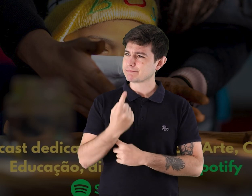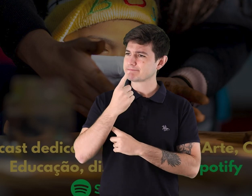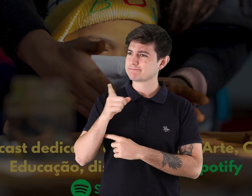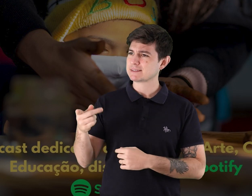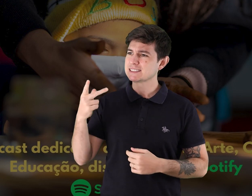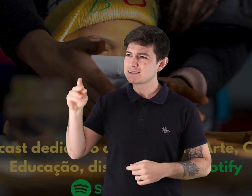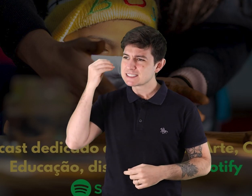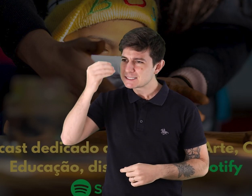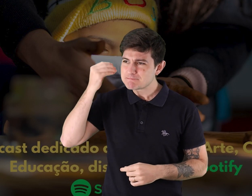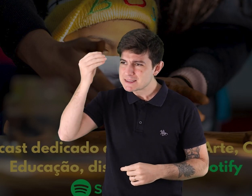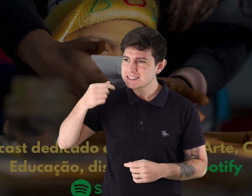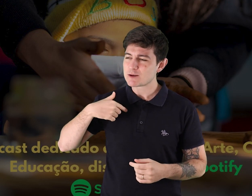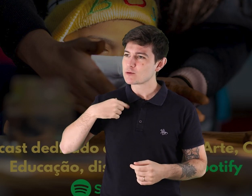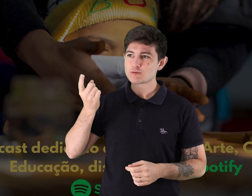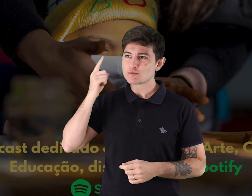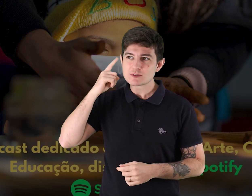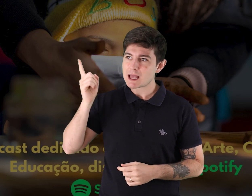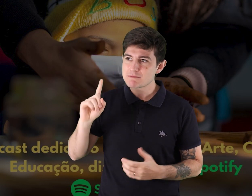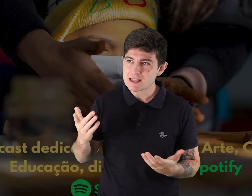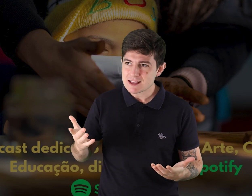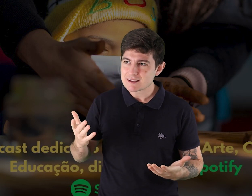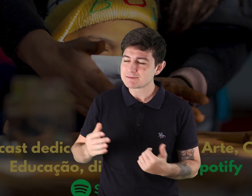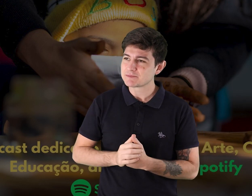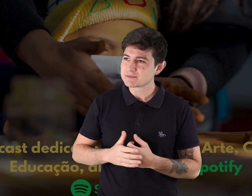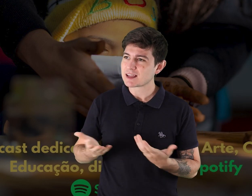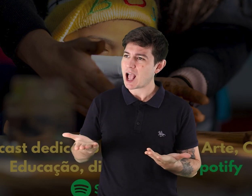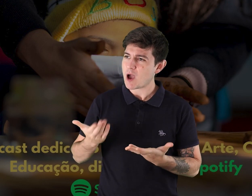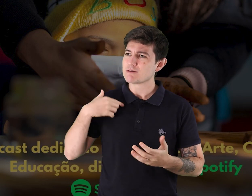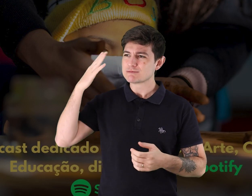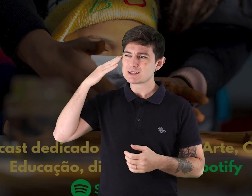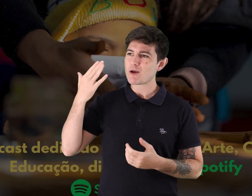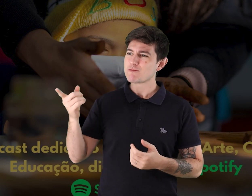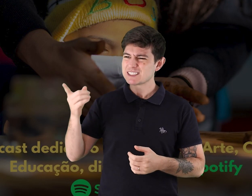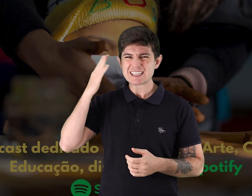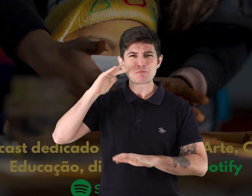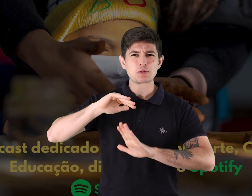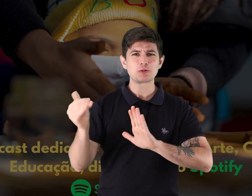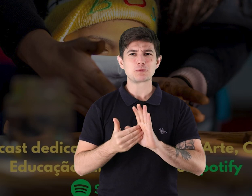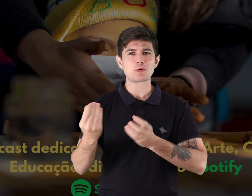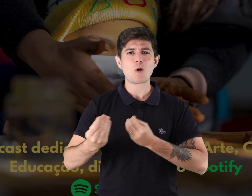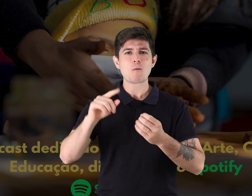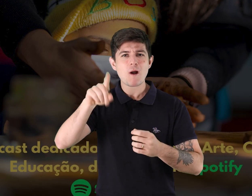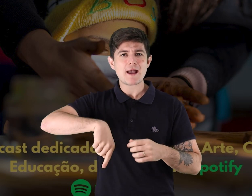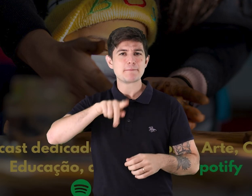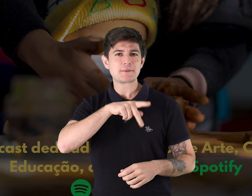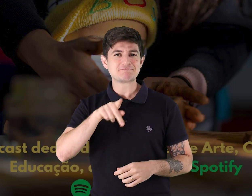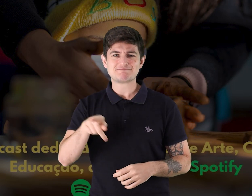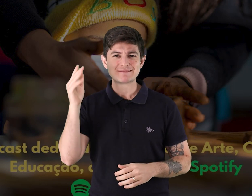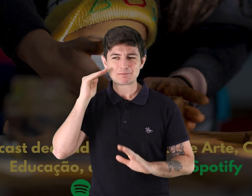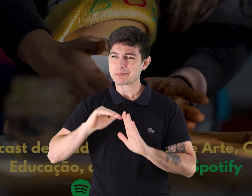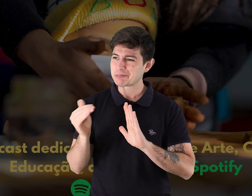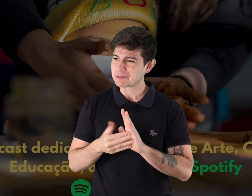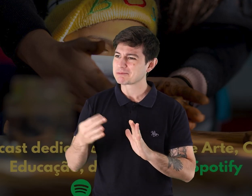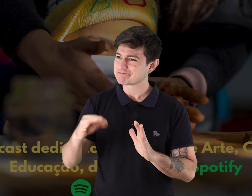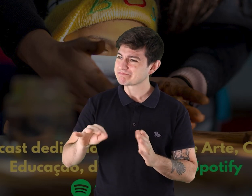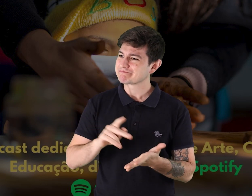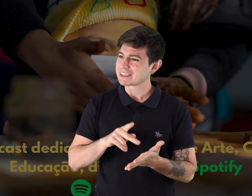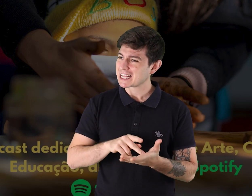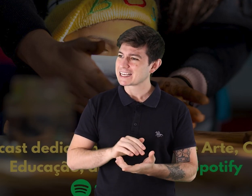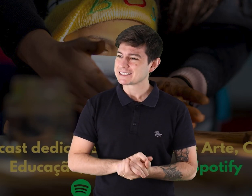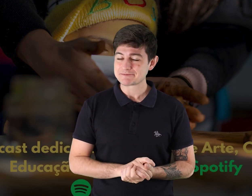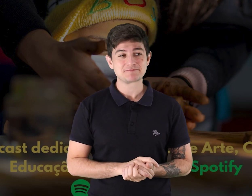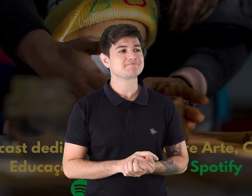de aula. Então você com experiência, agora eu sei disso, sabe todo o processo de como é ser uma